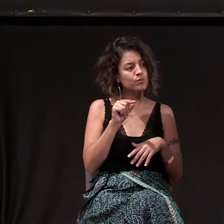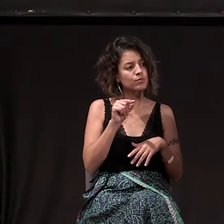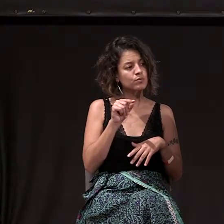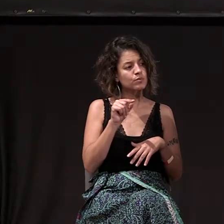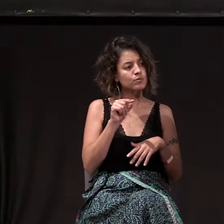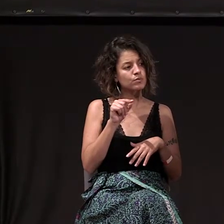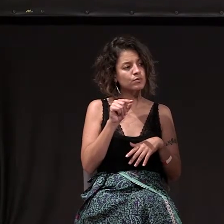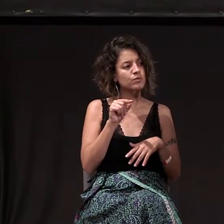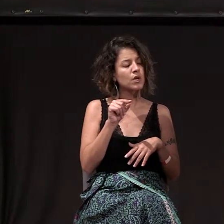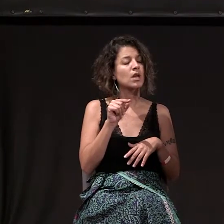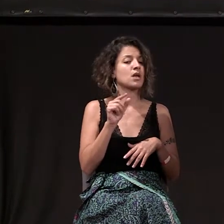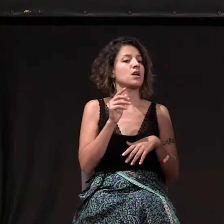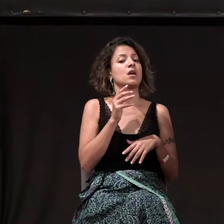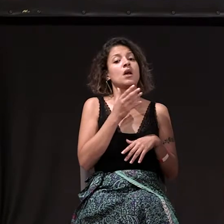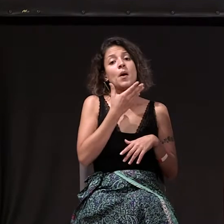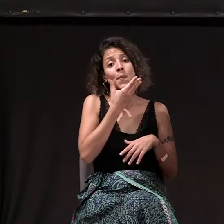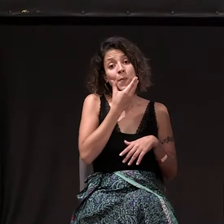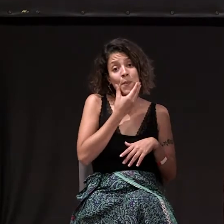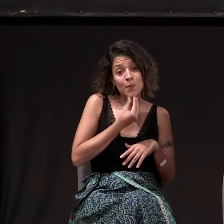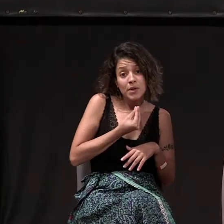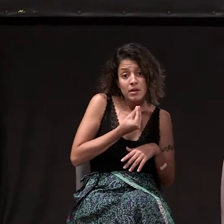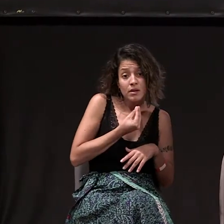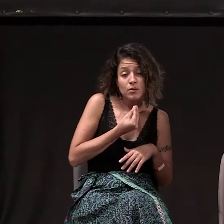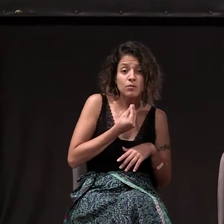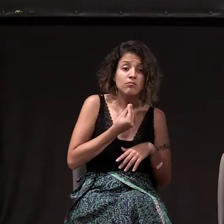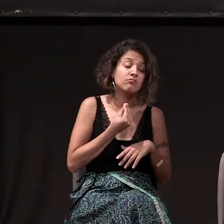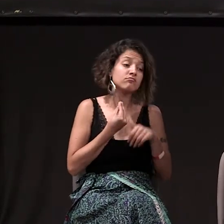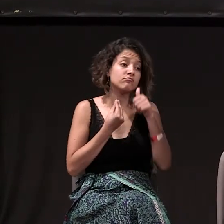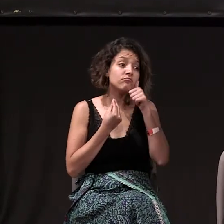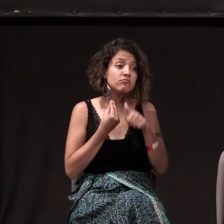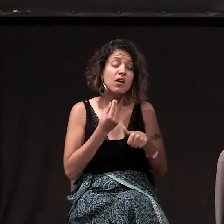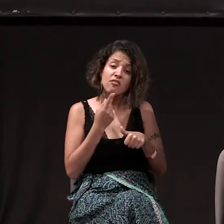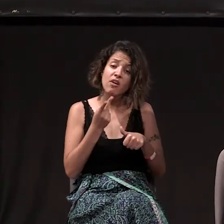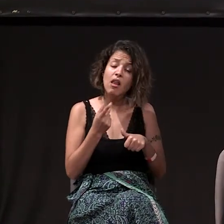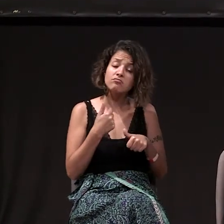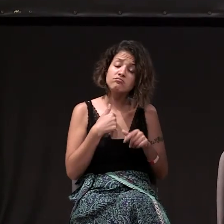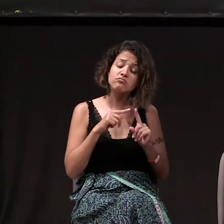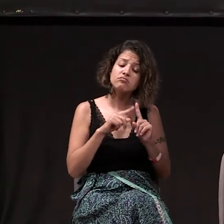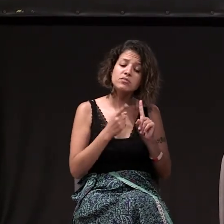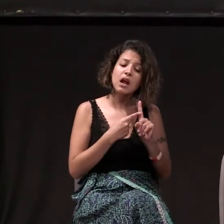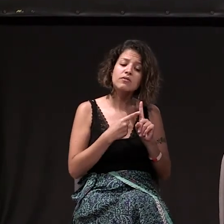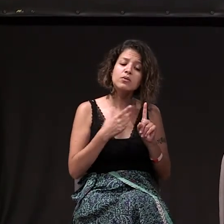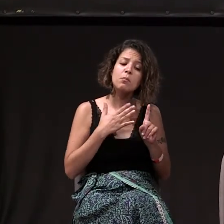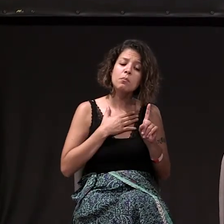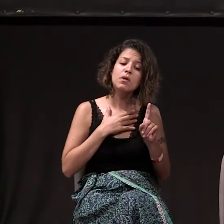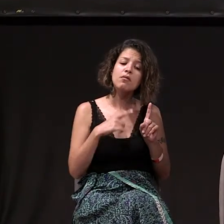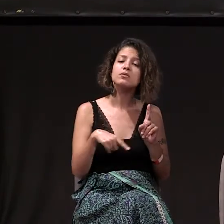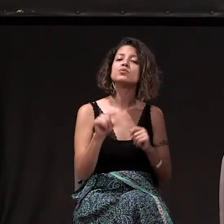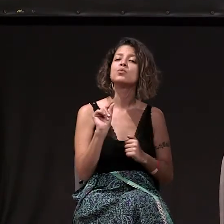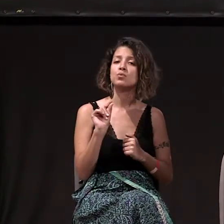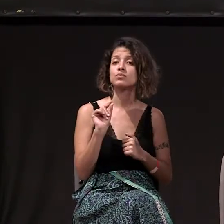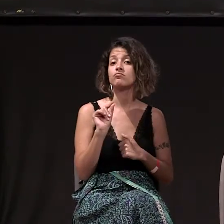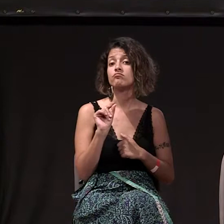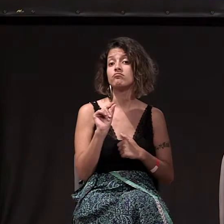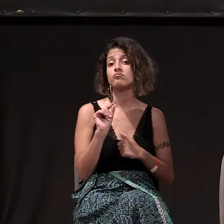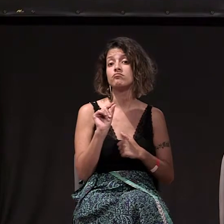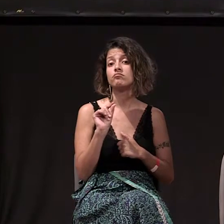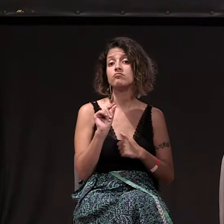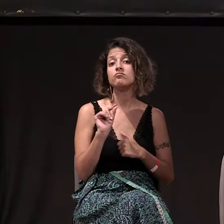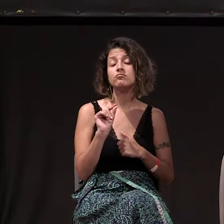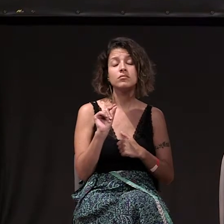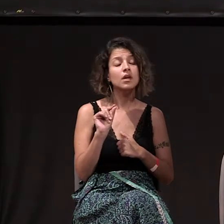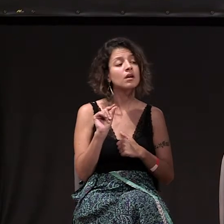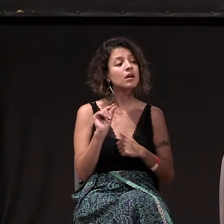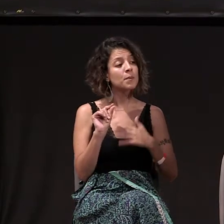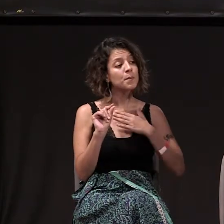dizendo que a gravidez foi uma opção deles. Então, eles escolheram essa opção.